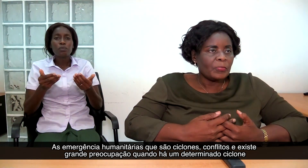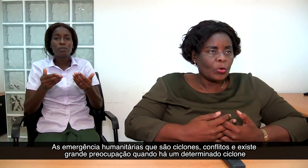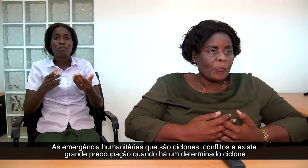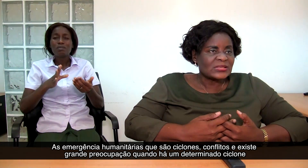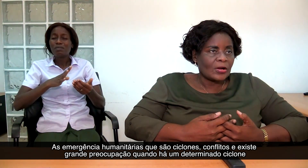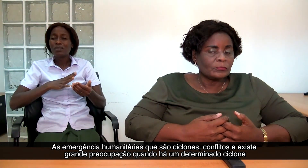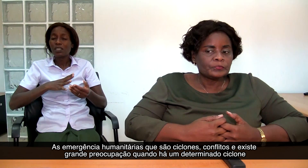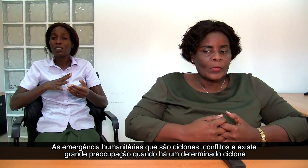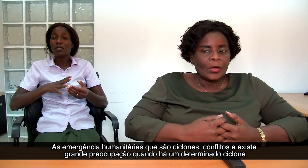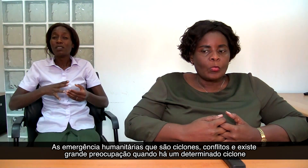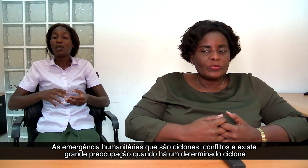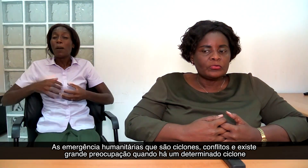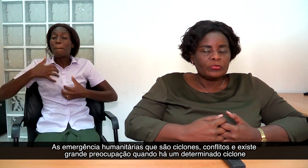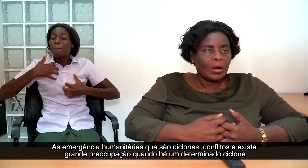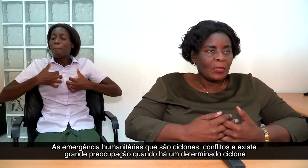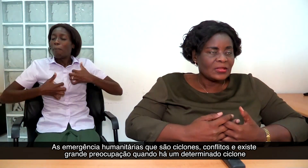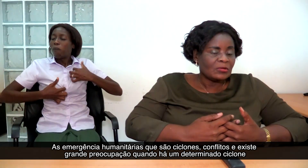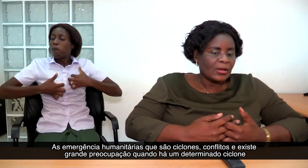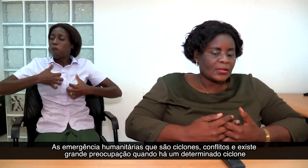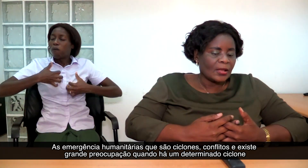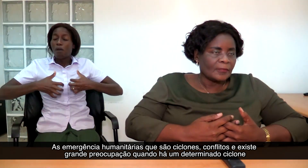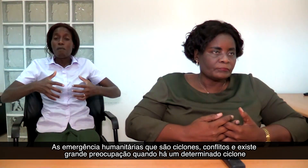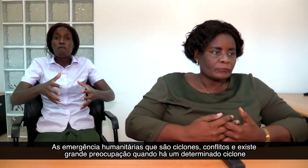grande preocupação quando há um